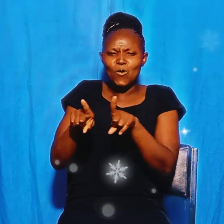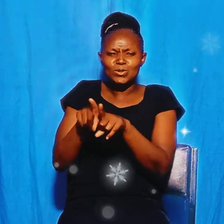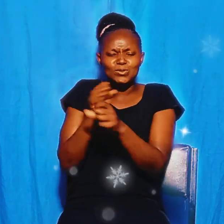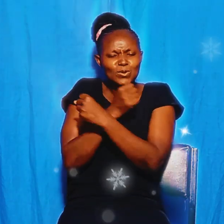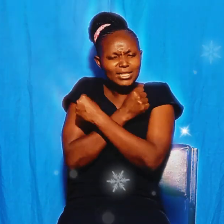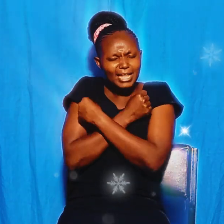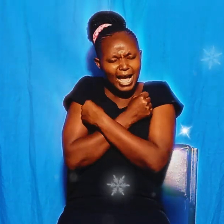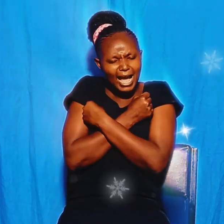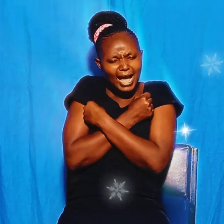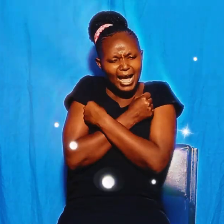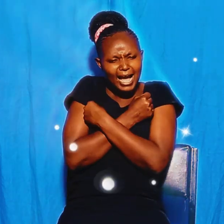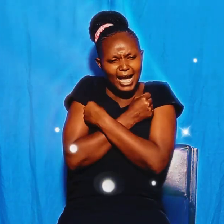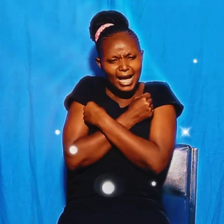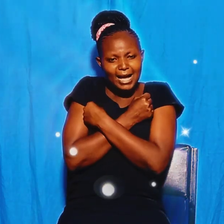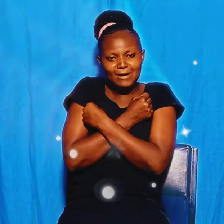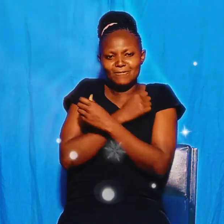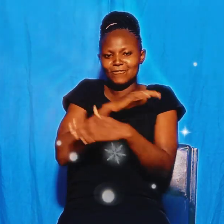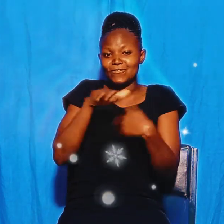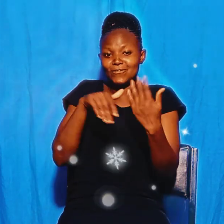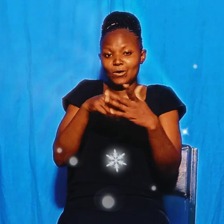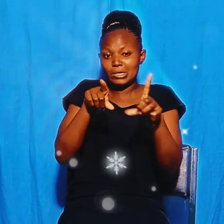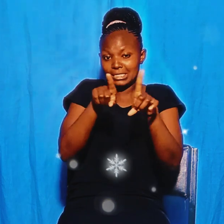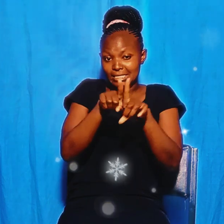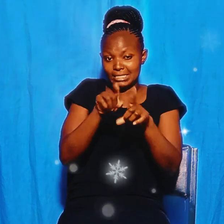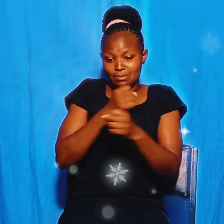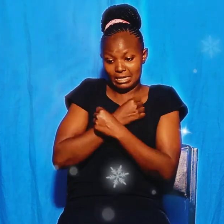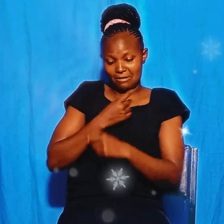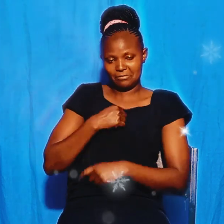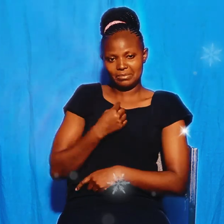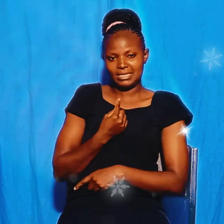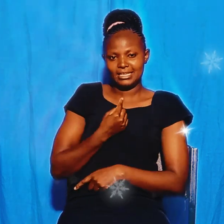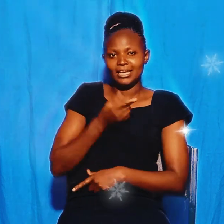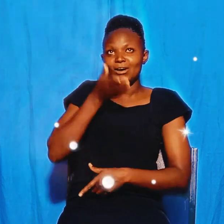mambi ndienye. Ngaiya amathime na thank you.